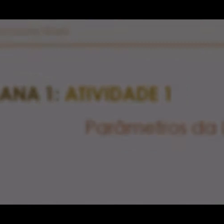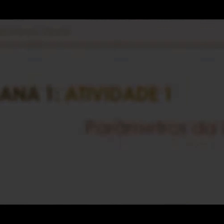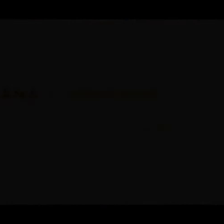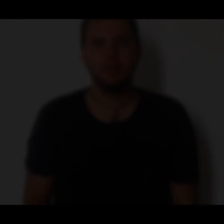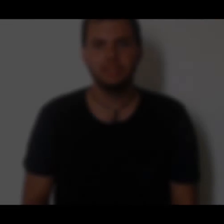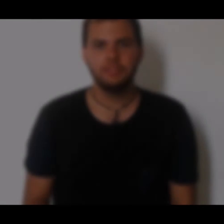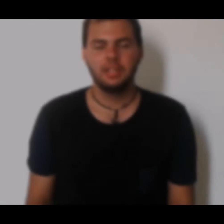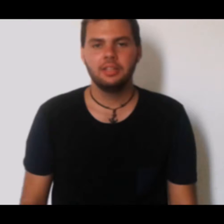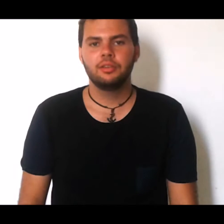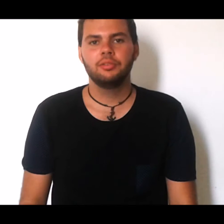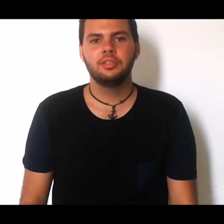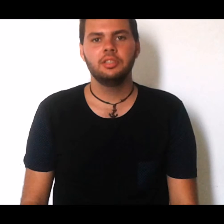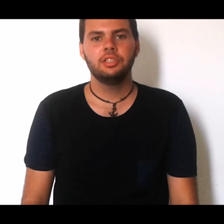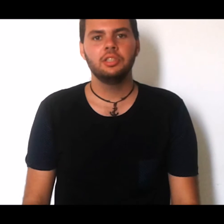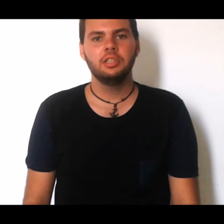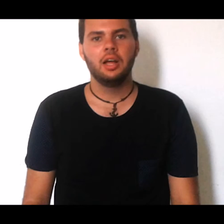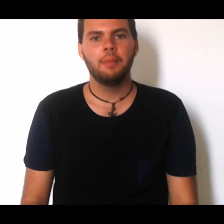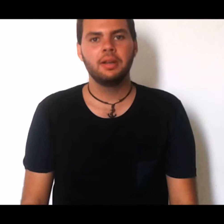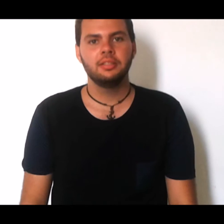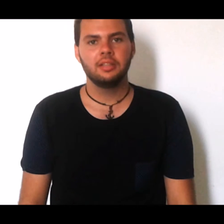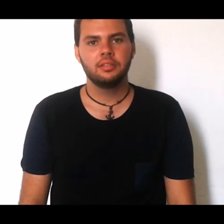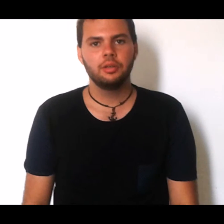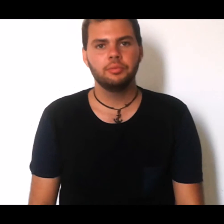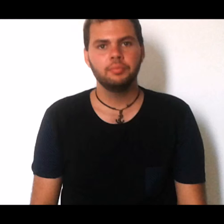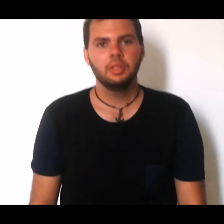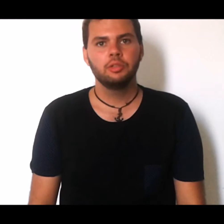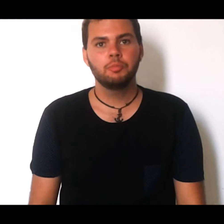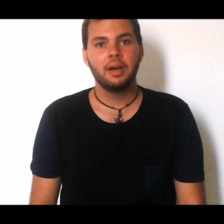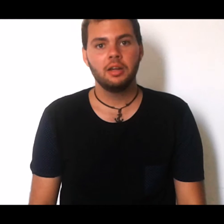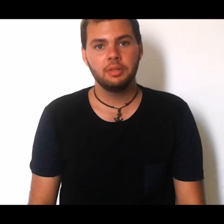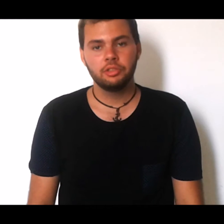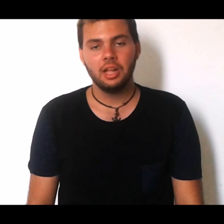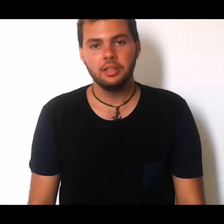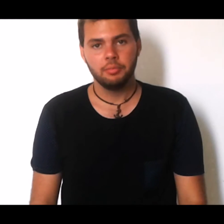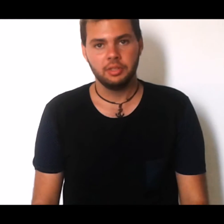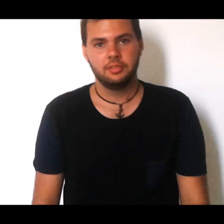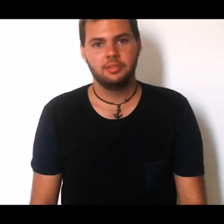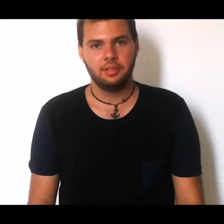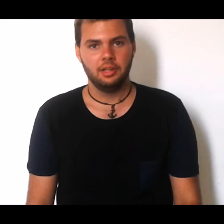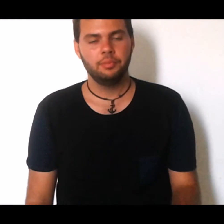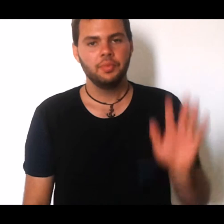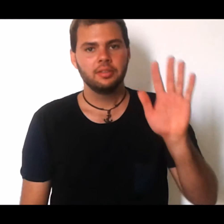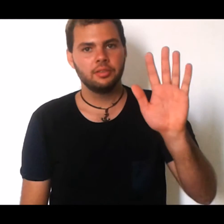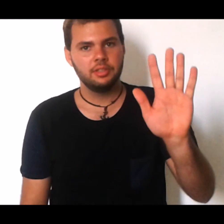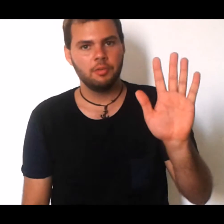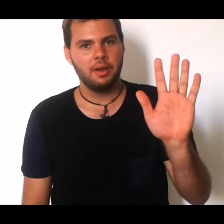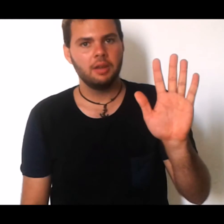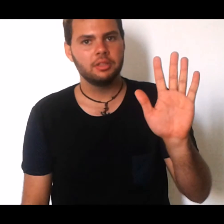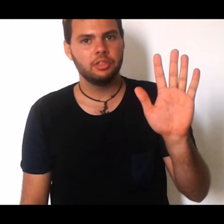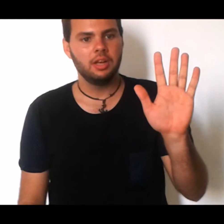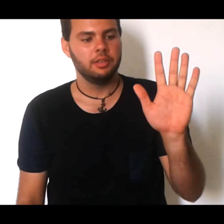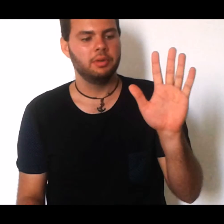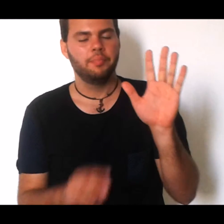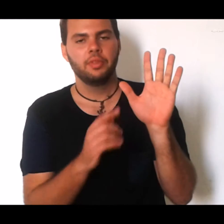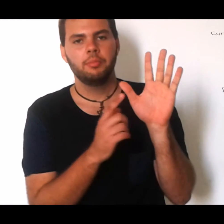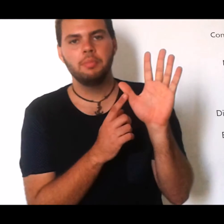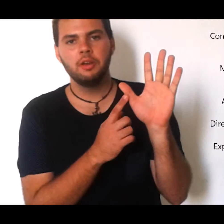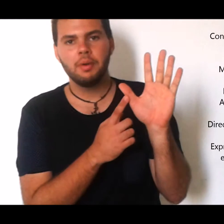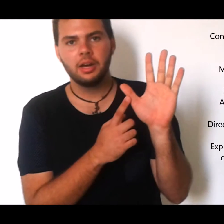A primeira atividade consiste na apresentação dos parâmetros da Libras, certo? São 5 parâmetros da Libra. Primeiro